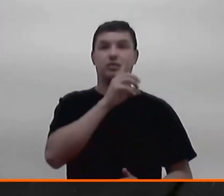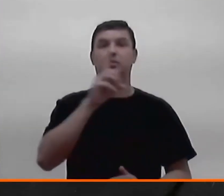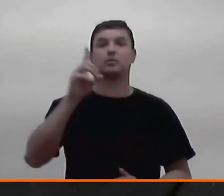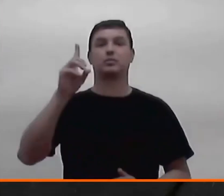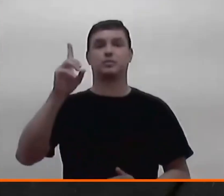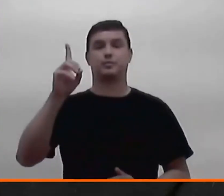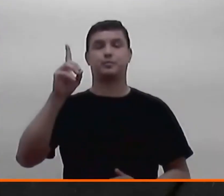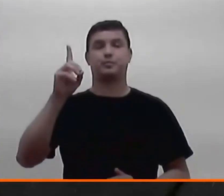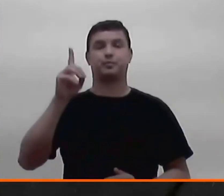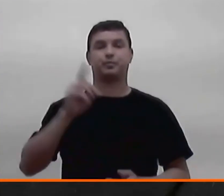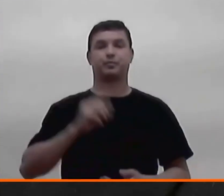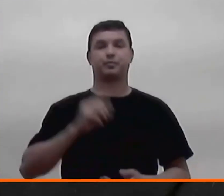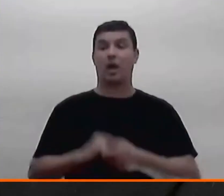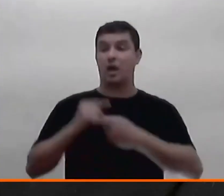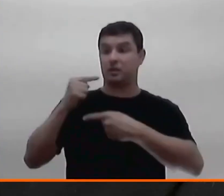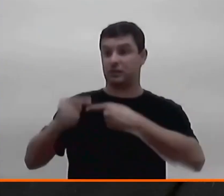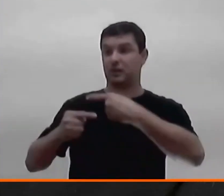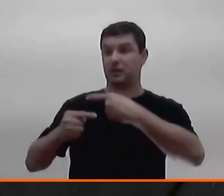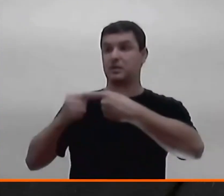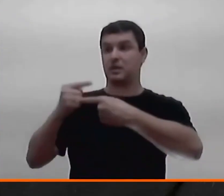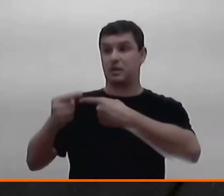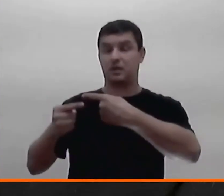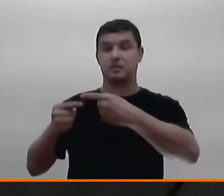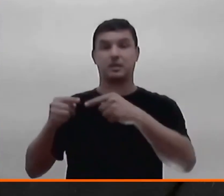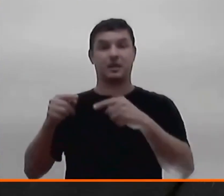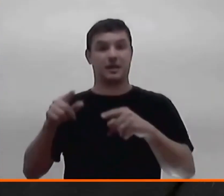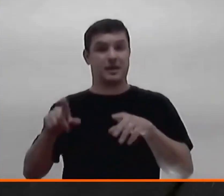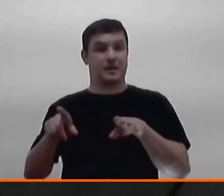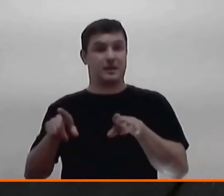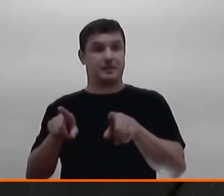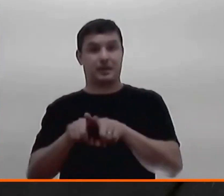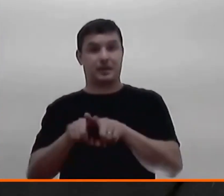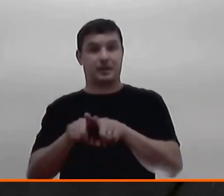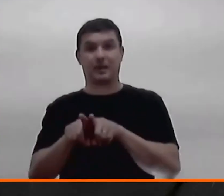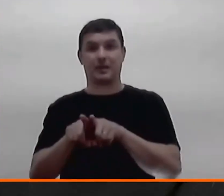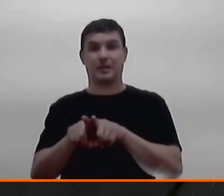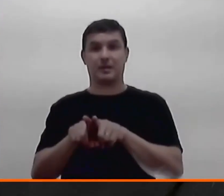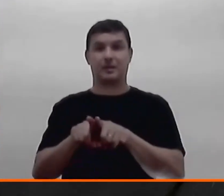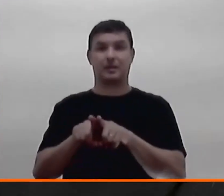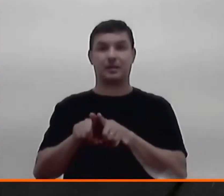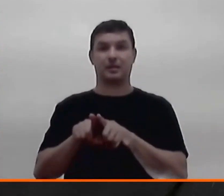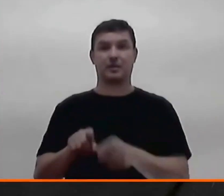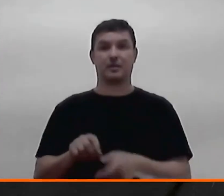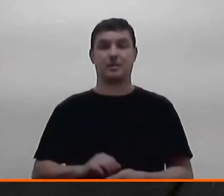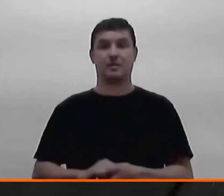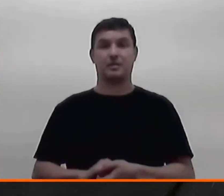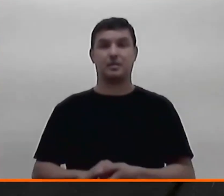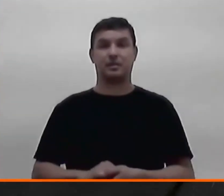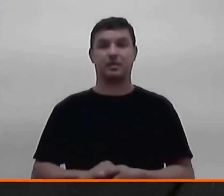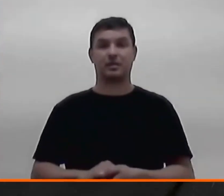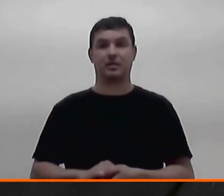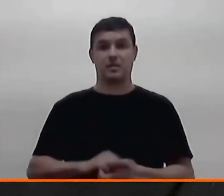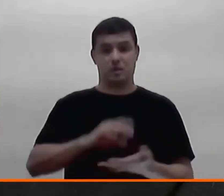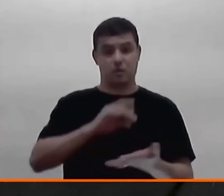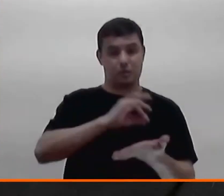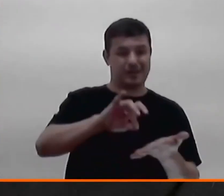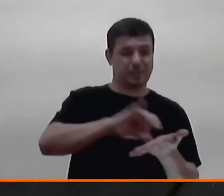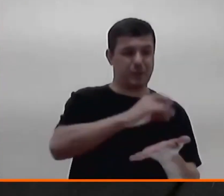tua descendência possua a porta dos seus inimigos.